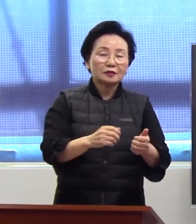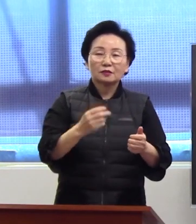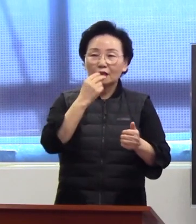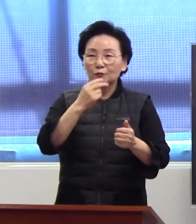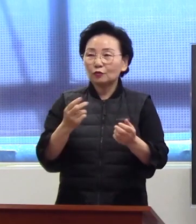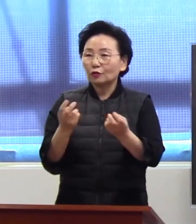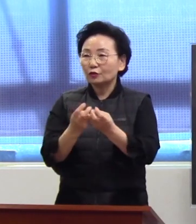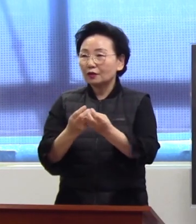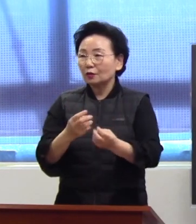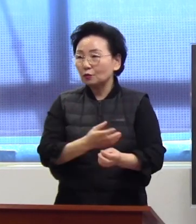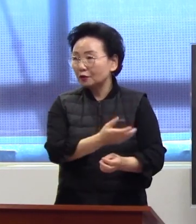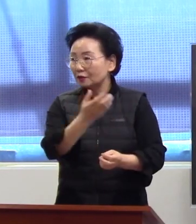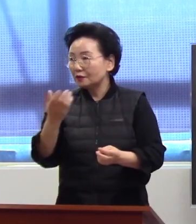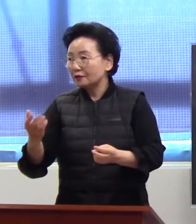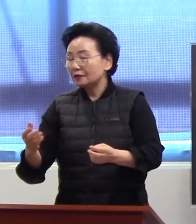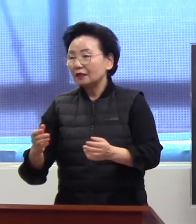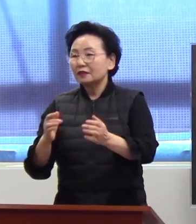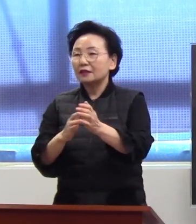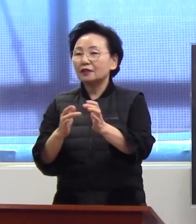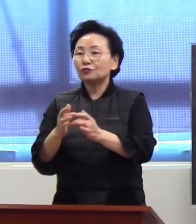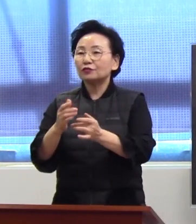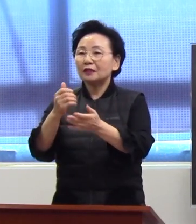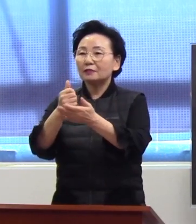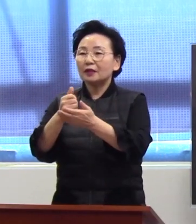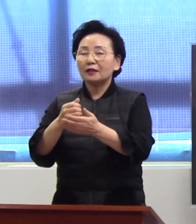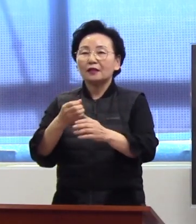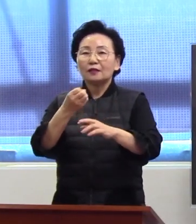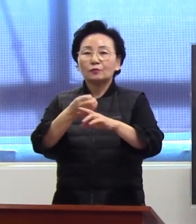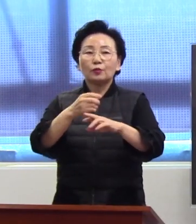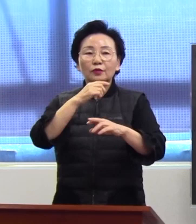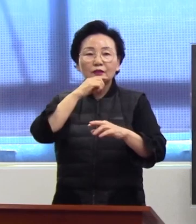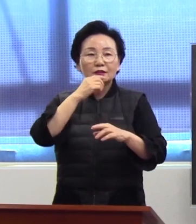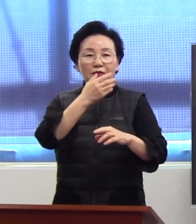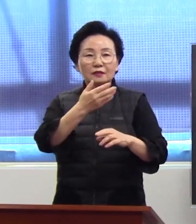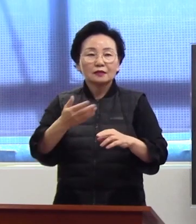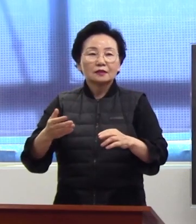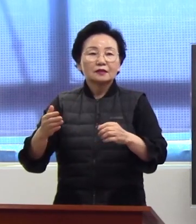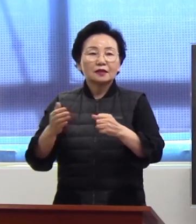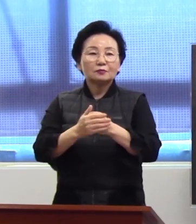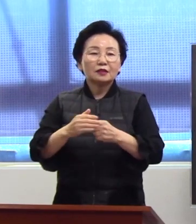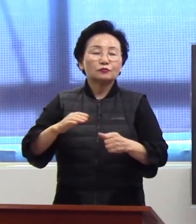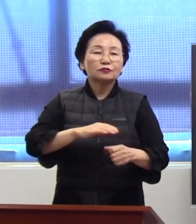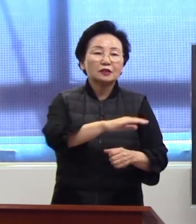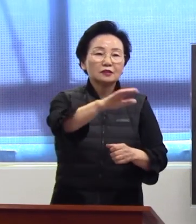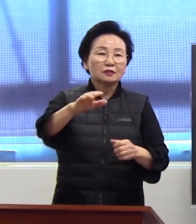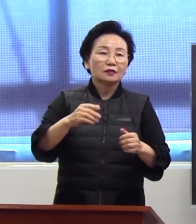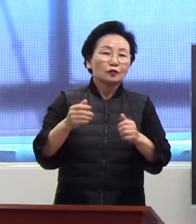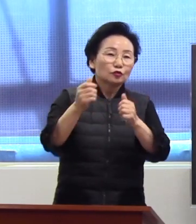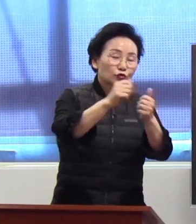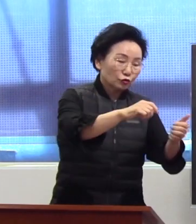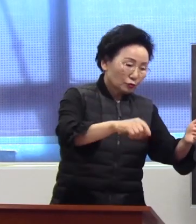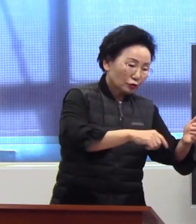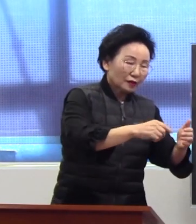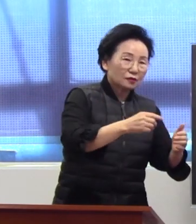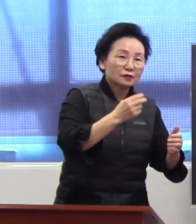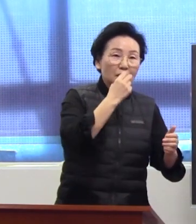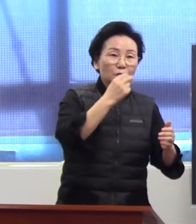죽음에서 생명으로 어떻게 옮겨요? 예수님의 보혈 때문에 우리는 죽음 속에서